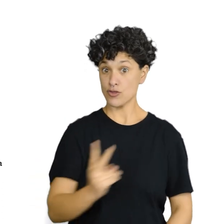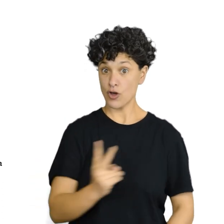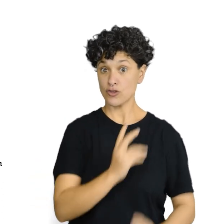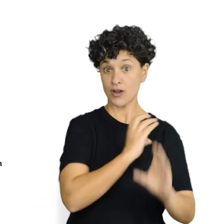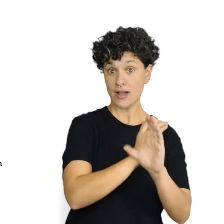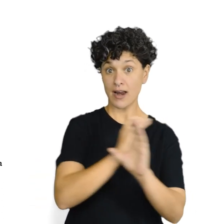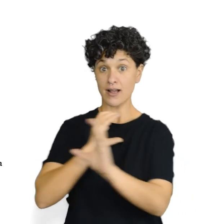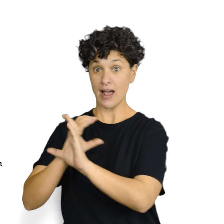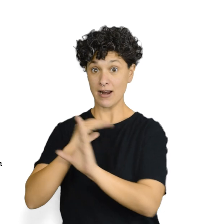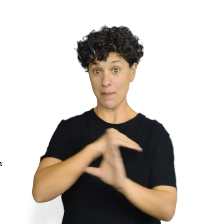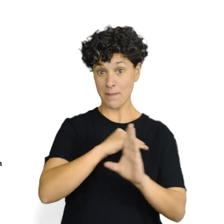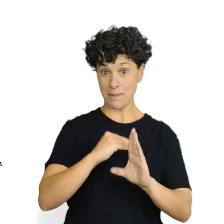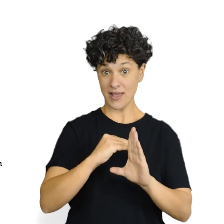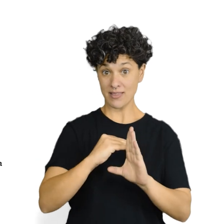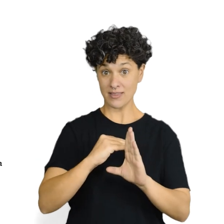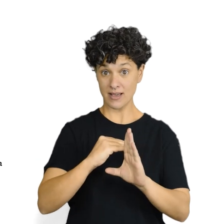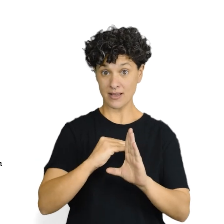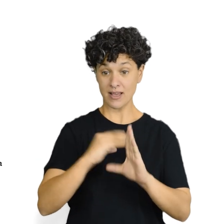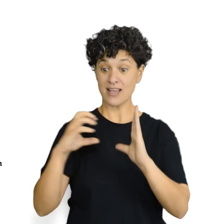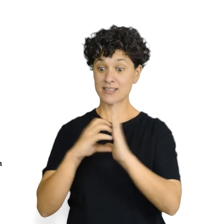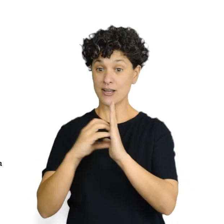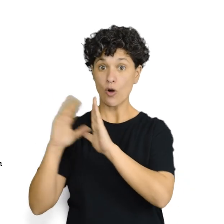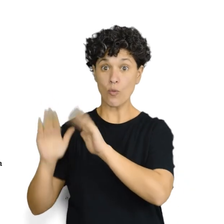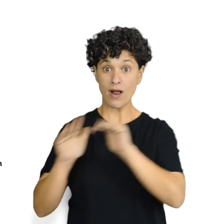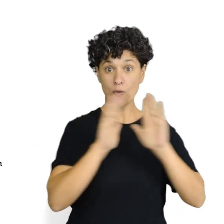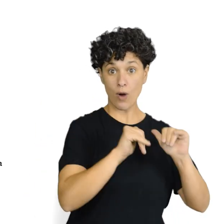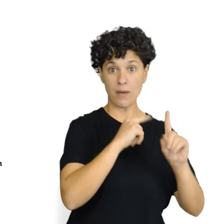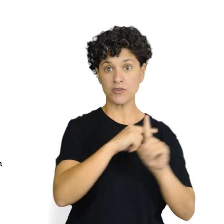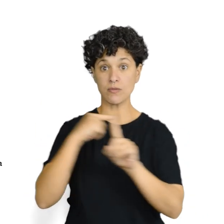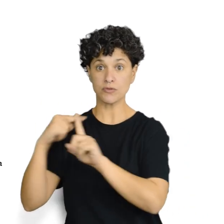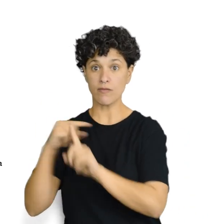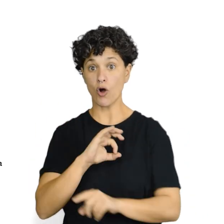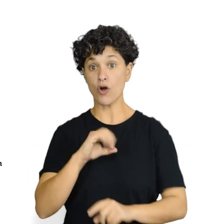la repulsión electrostática se establece entre cargas parciales del mismo signo